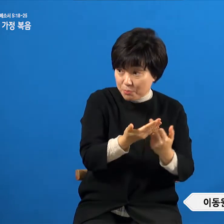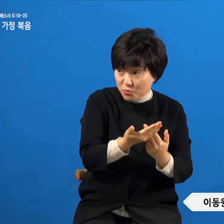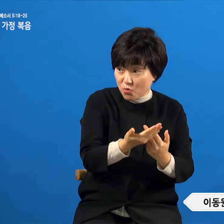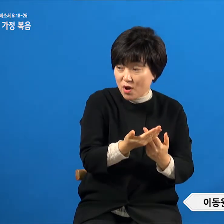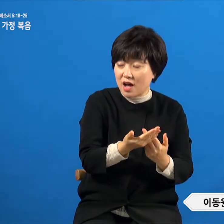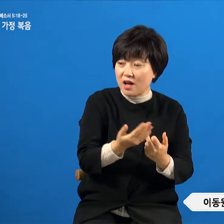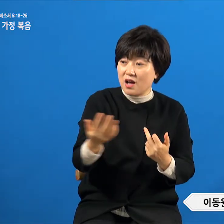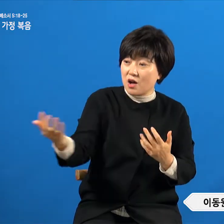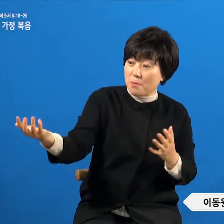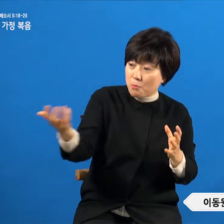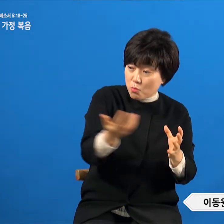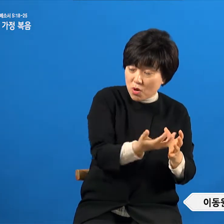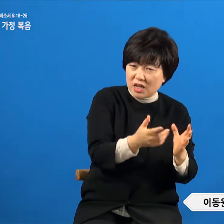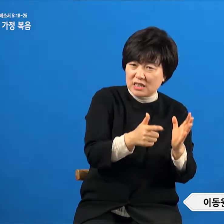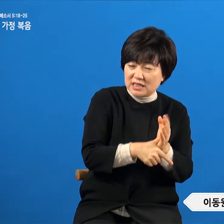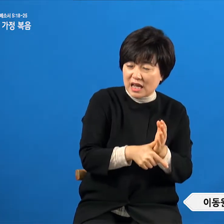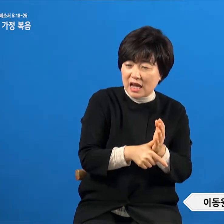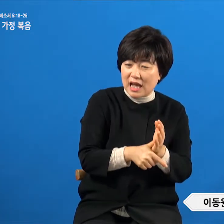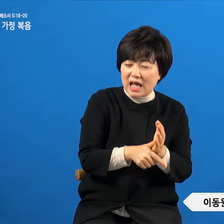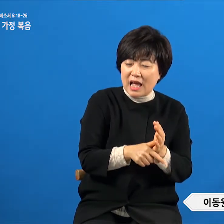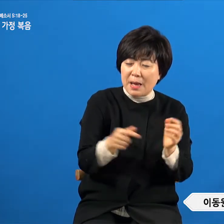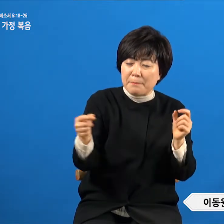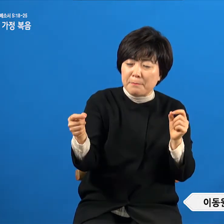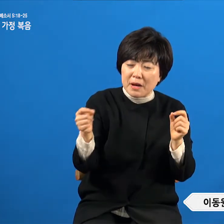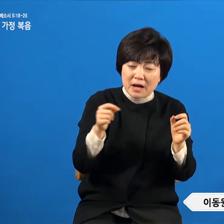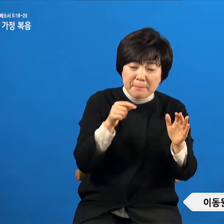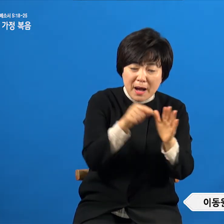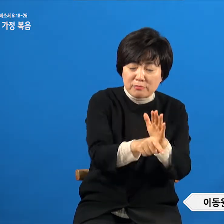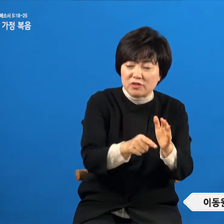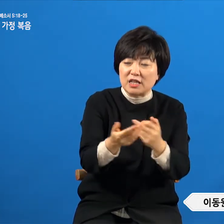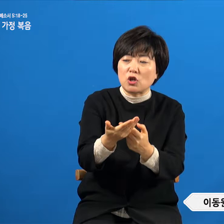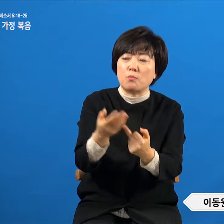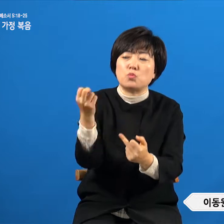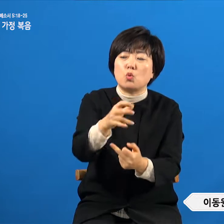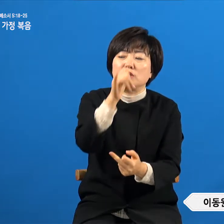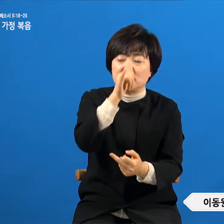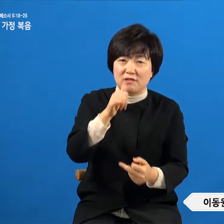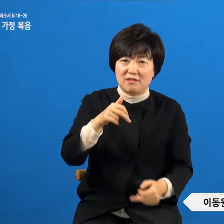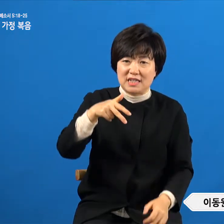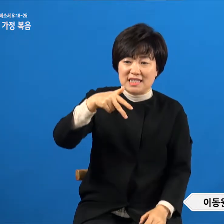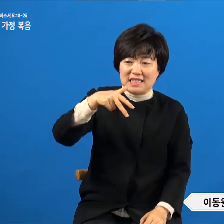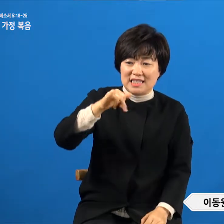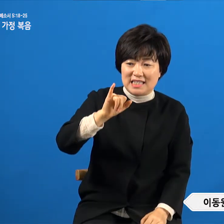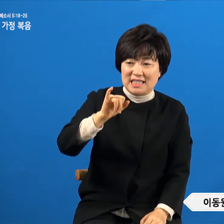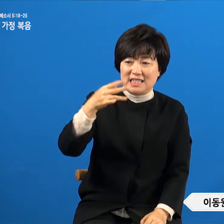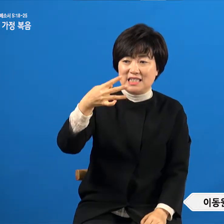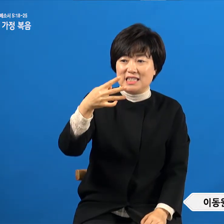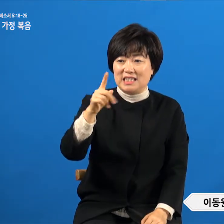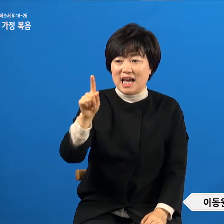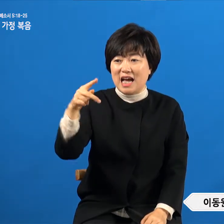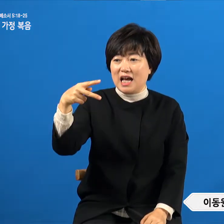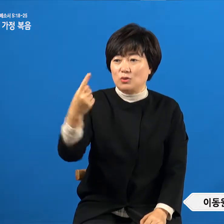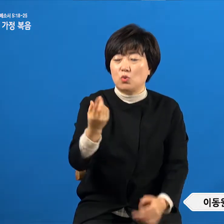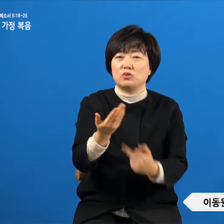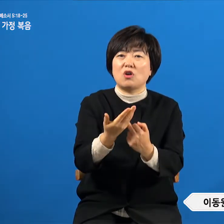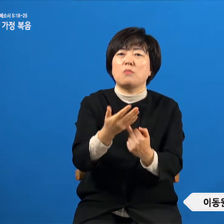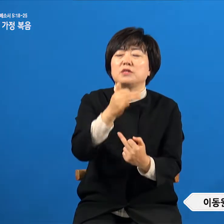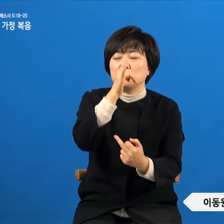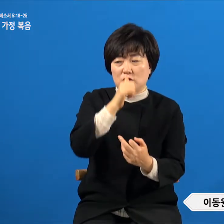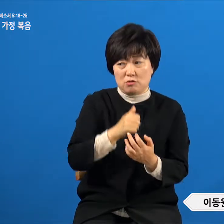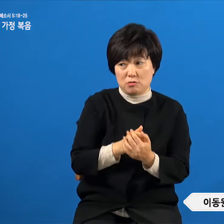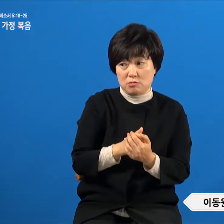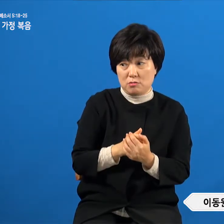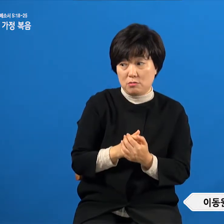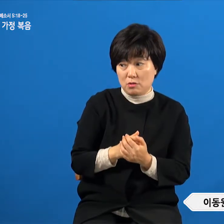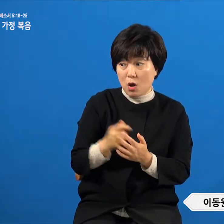함께 여러분이 방문해야 할 섬이 가까운 곳에 있습니다. 그 섬은 지라도라는 섬입니다. 여러분,